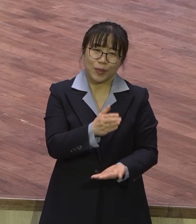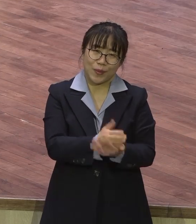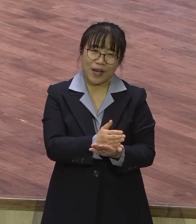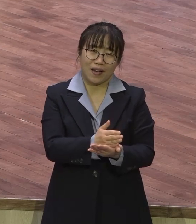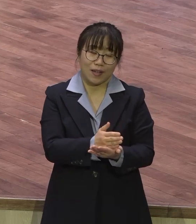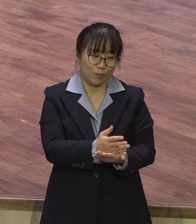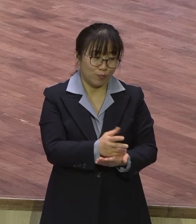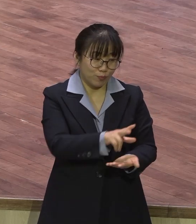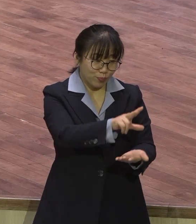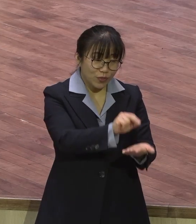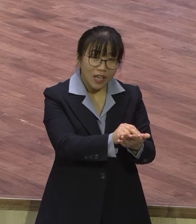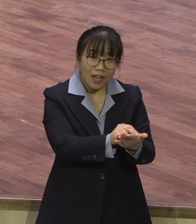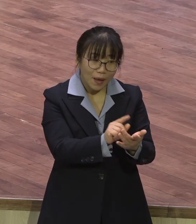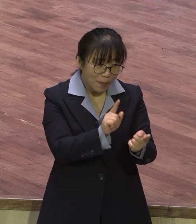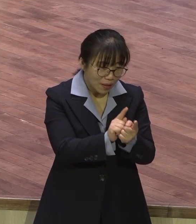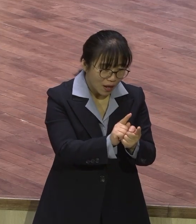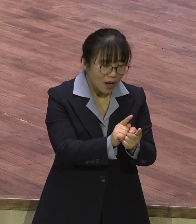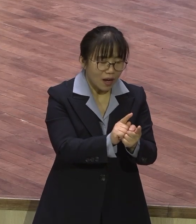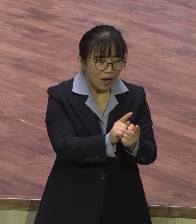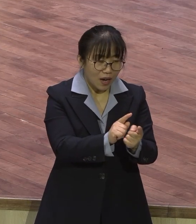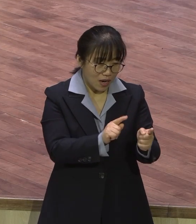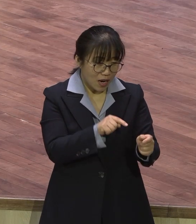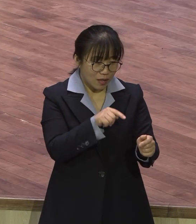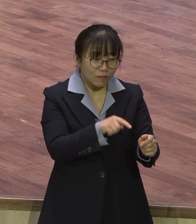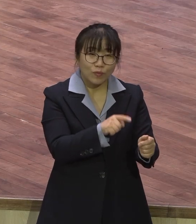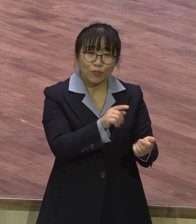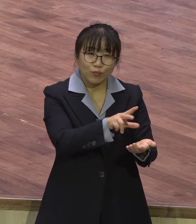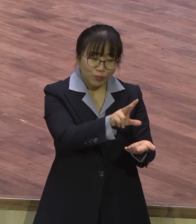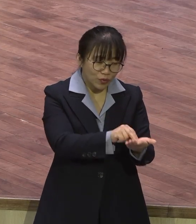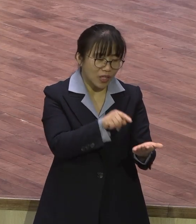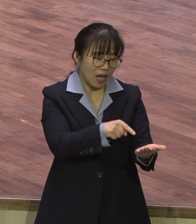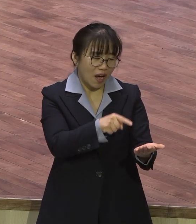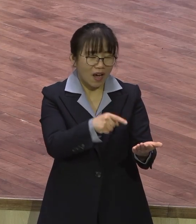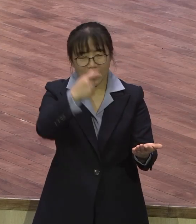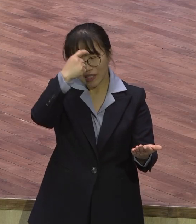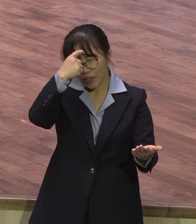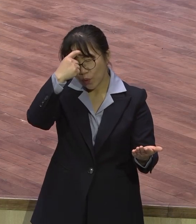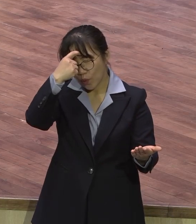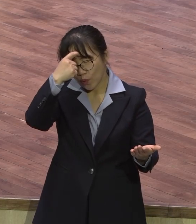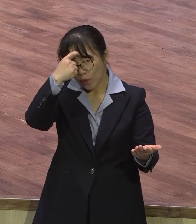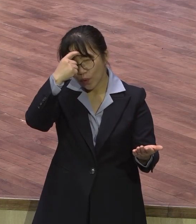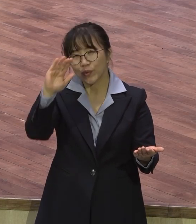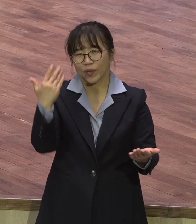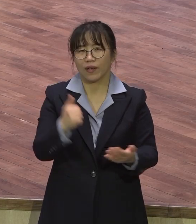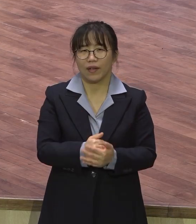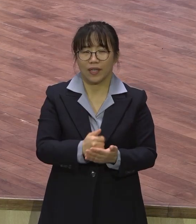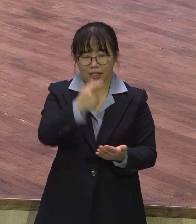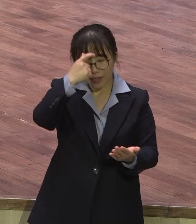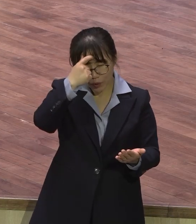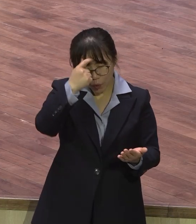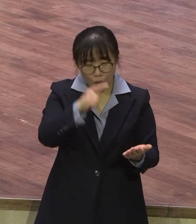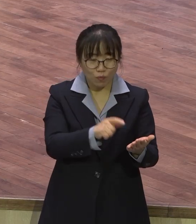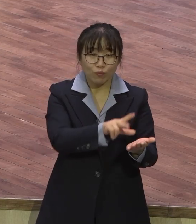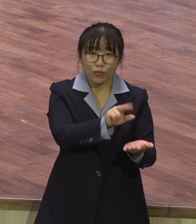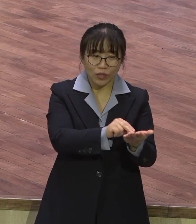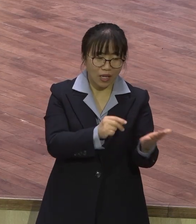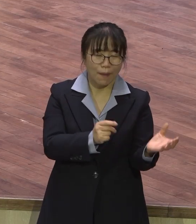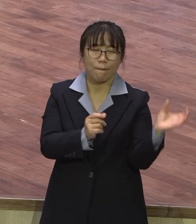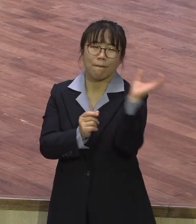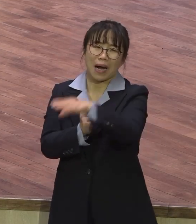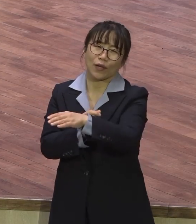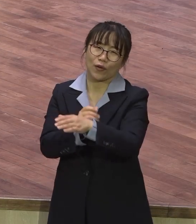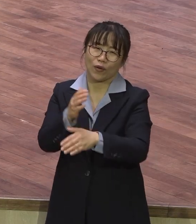기도 제목입니다 어림이 오거든 하나는 기도할 기도 제목이 왜 기도합니까 맡기라는 거예요 맡기는 게 기도예요